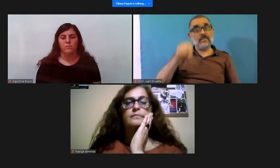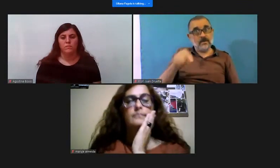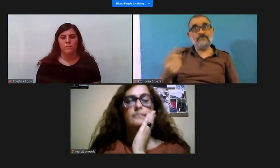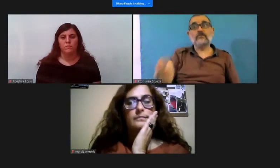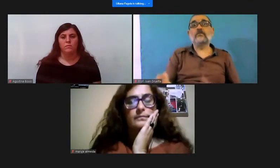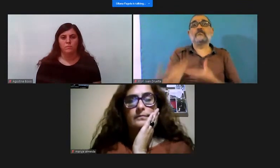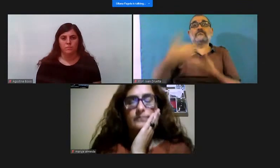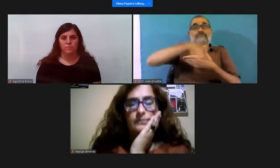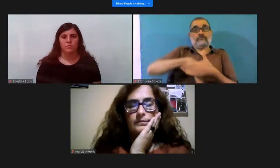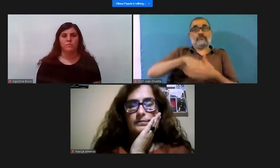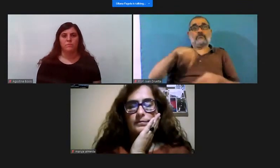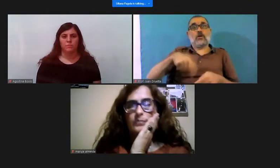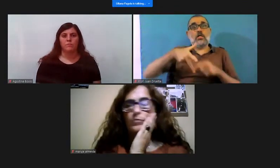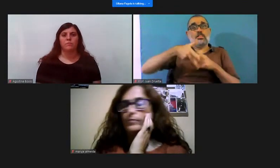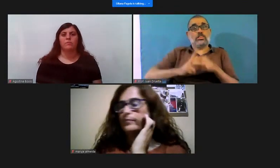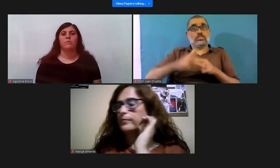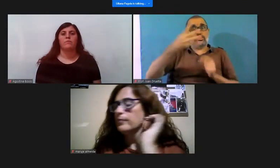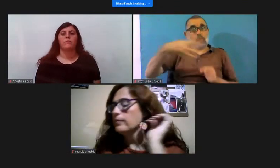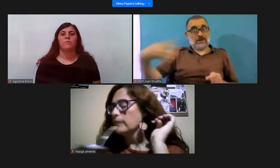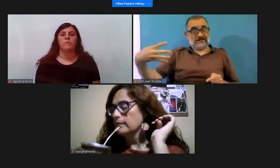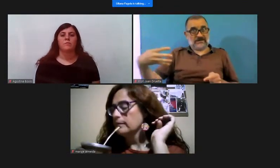familia, volvieron a la Argentina.